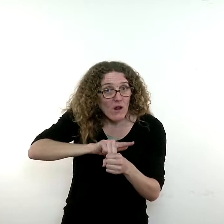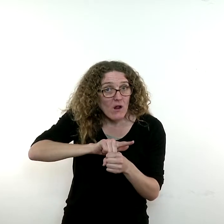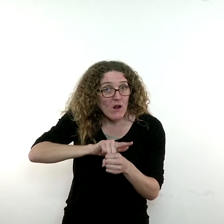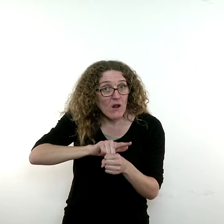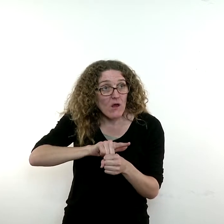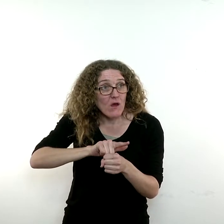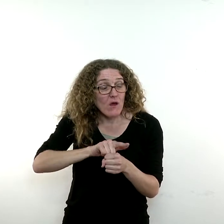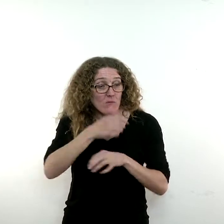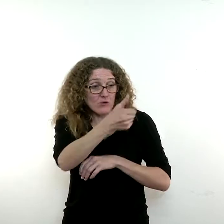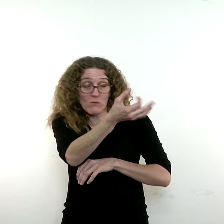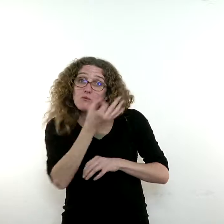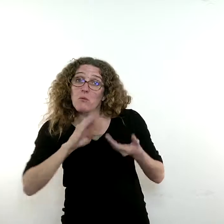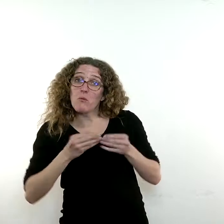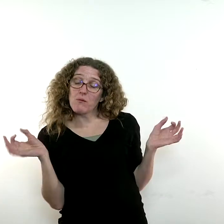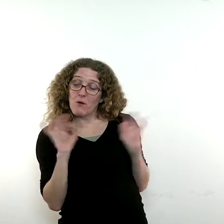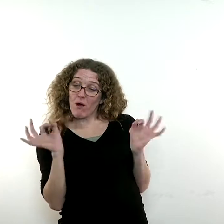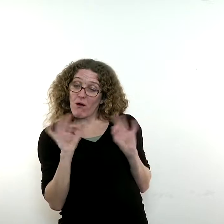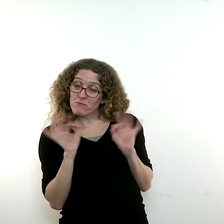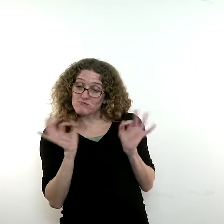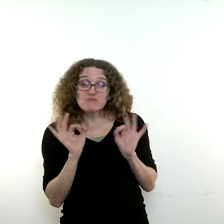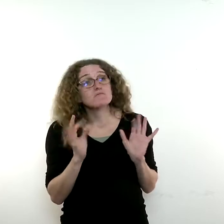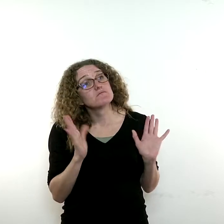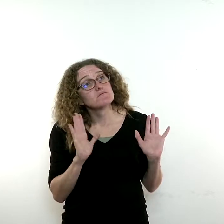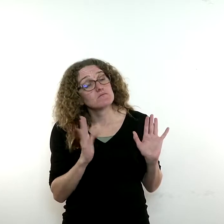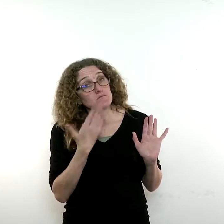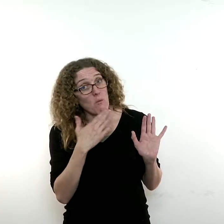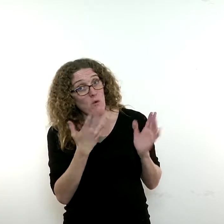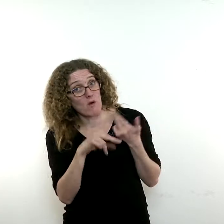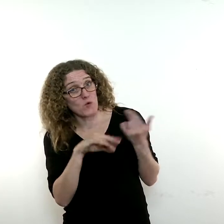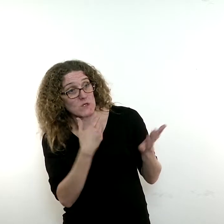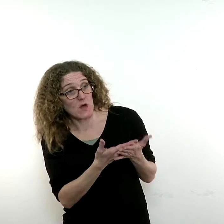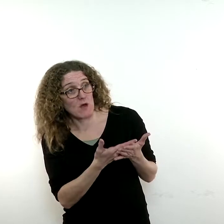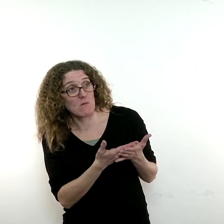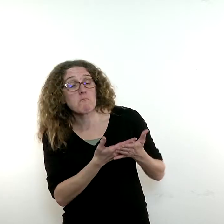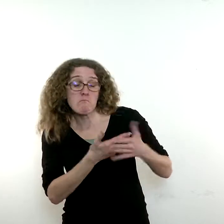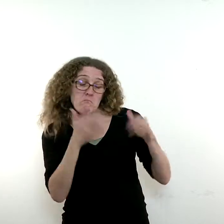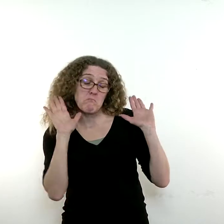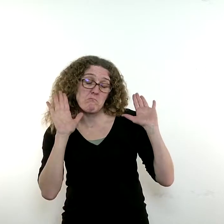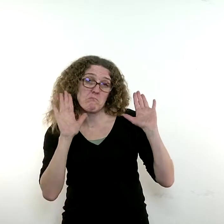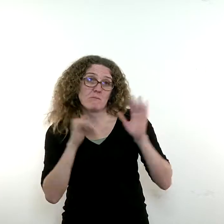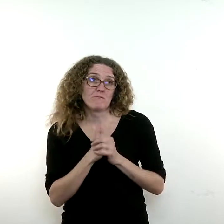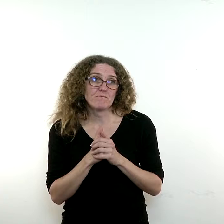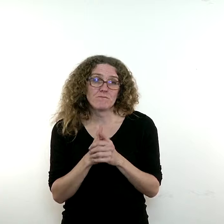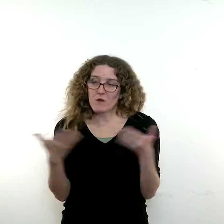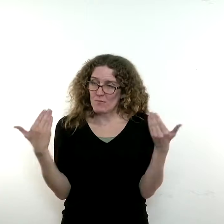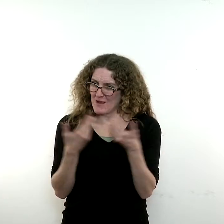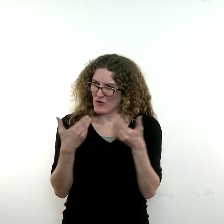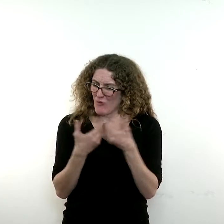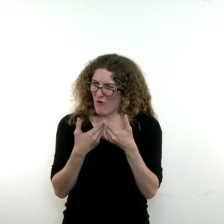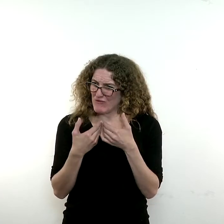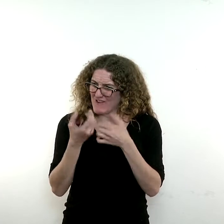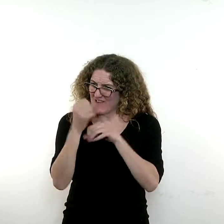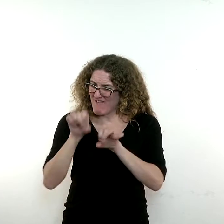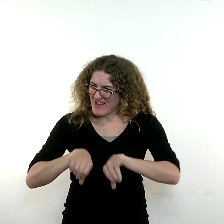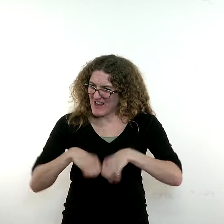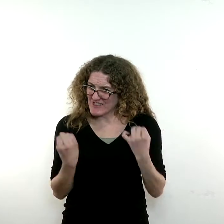mais si vous nous dites qu'il n'y en a pas, voilà, c'est votre réponse. Si simplement. Vous nous demandez de casser la grève,